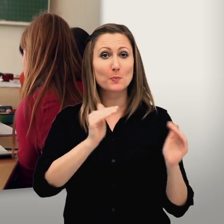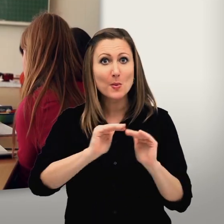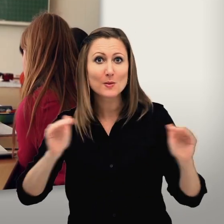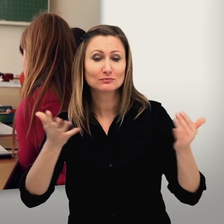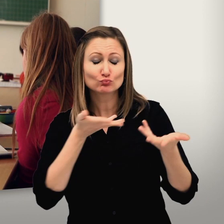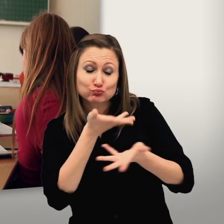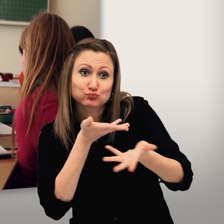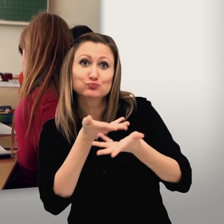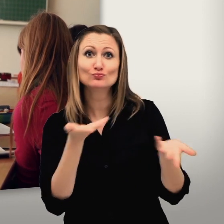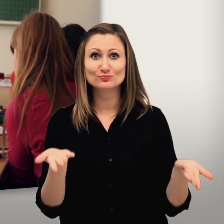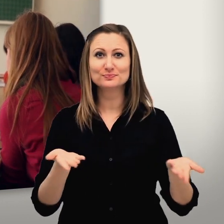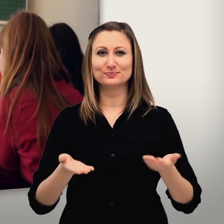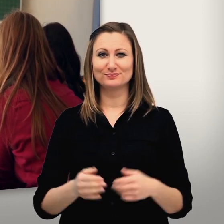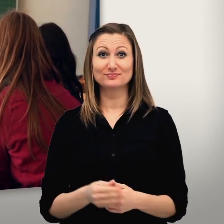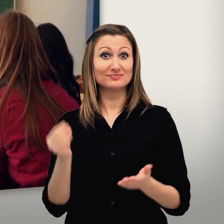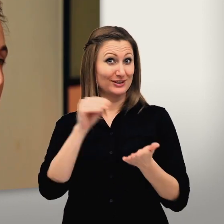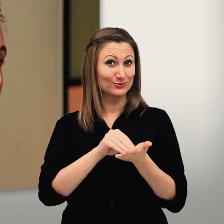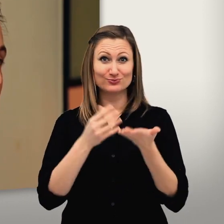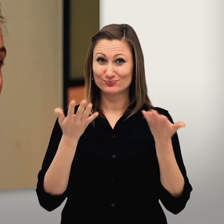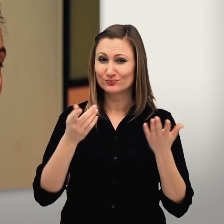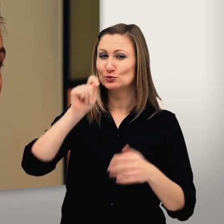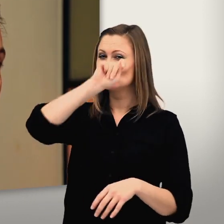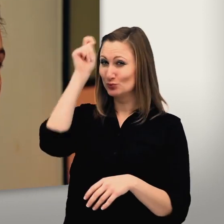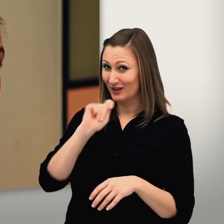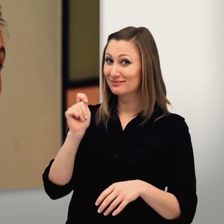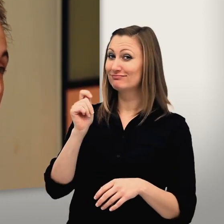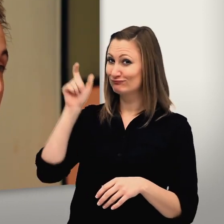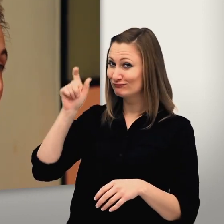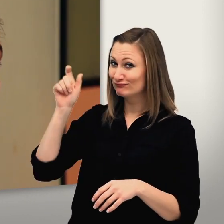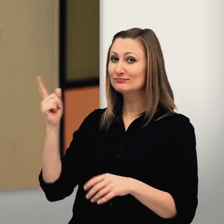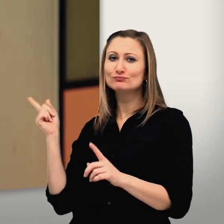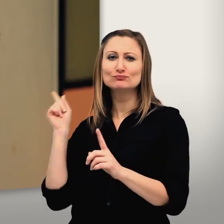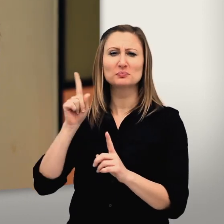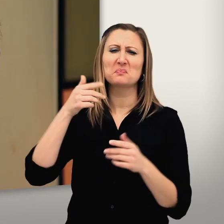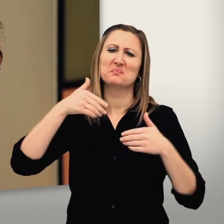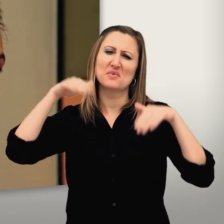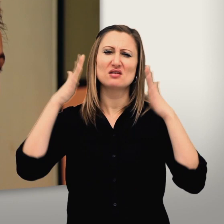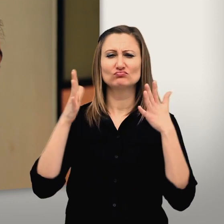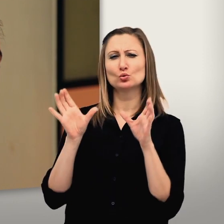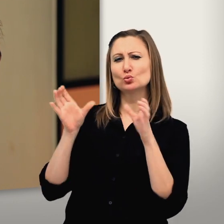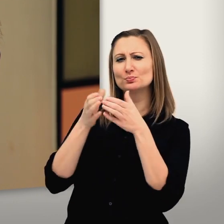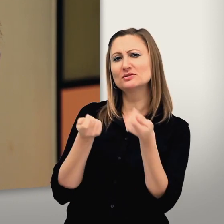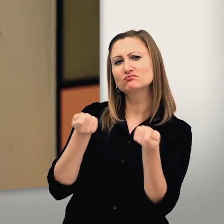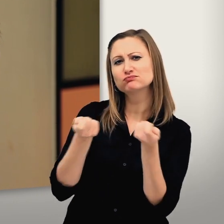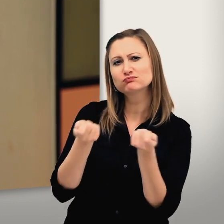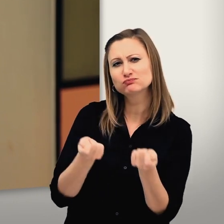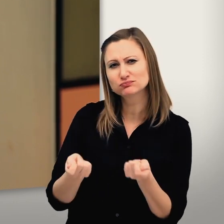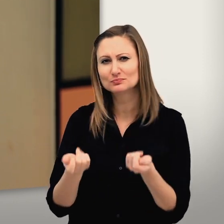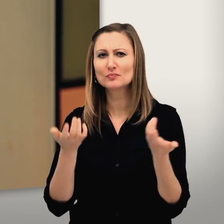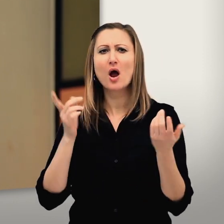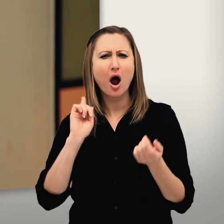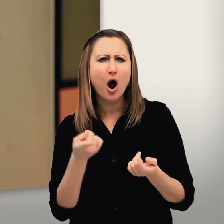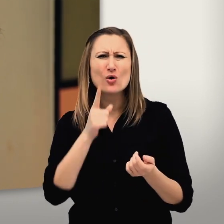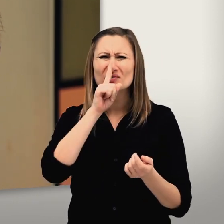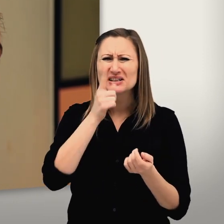Klassen 9, die die Kleinen dann betreuen. Und dann haben wir noch Studenten, die so als